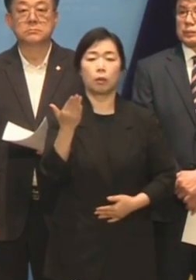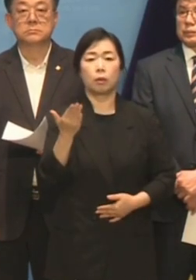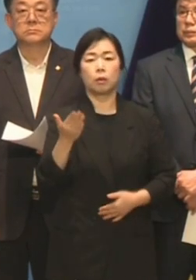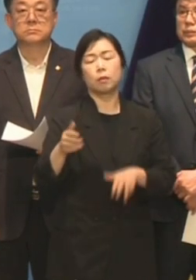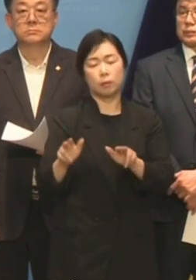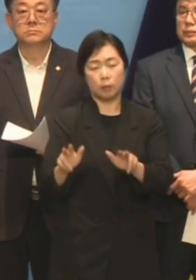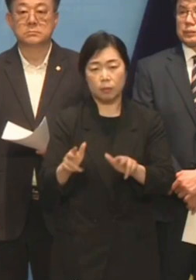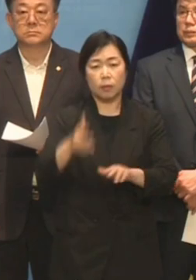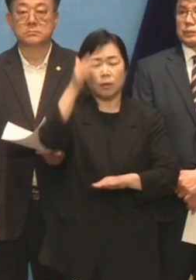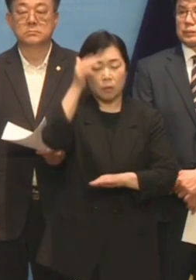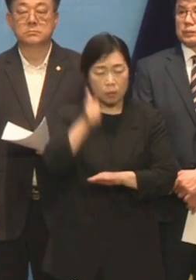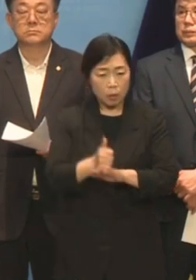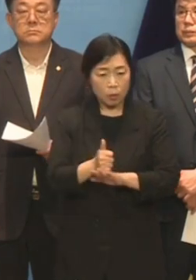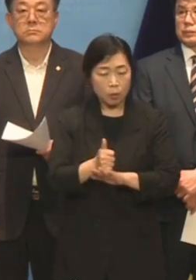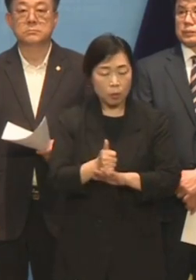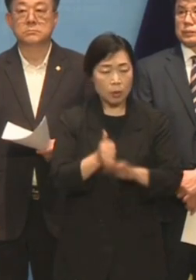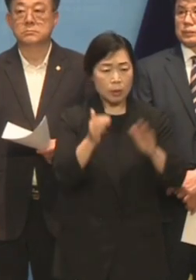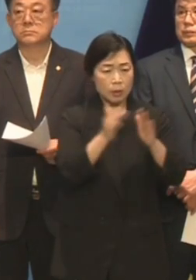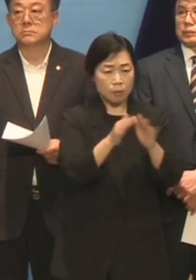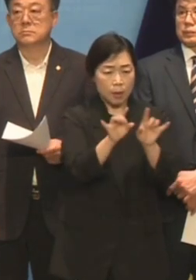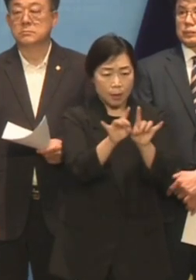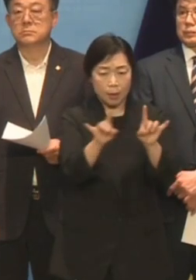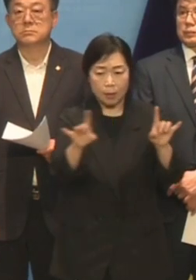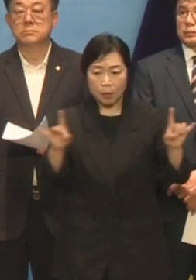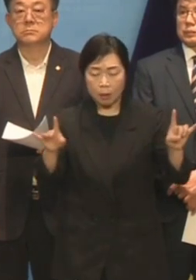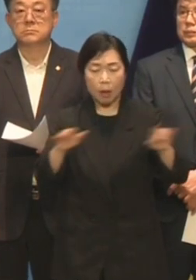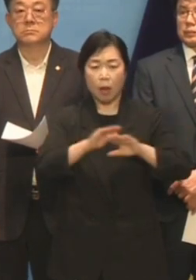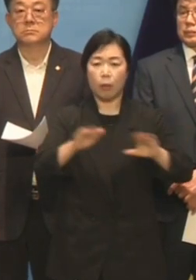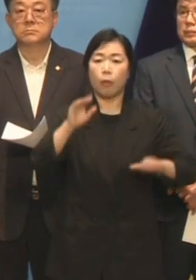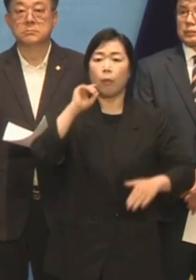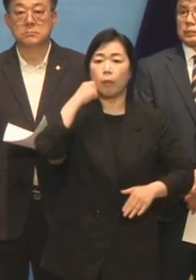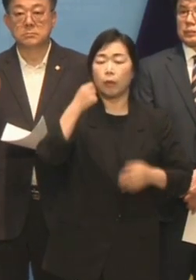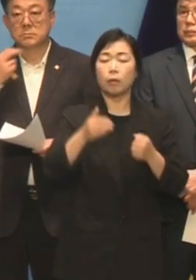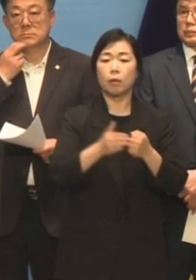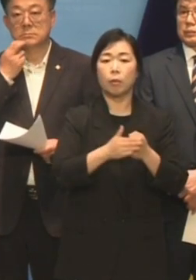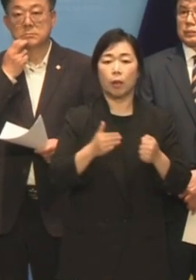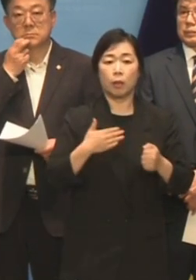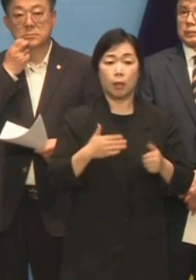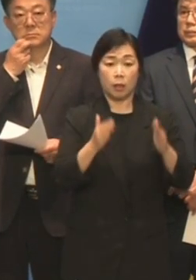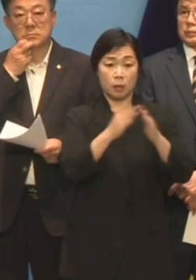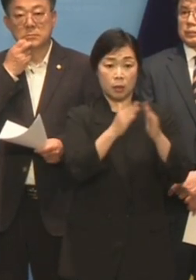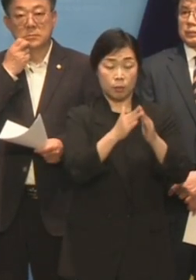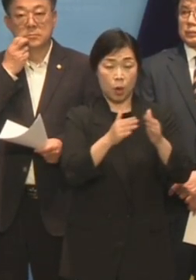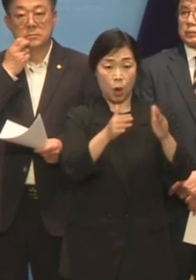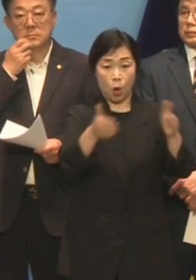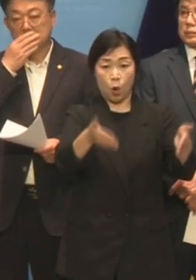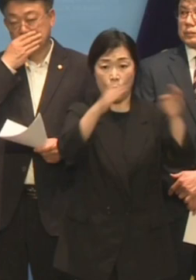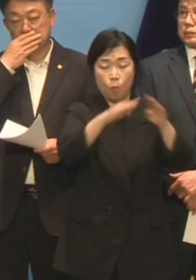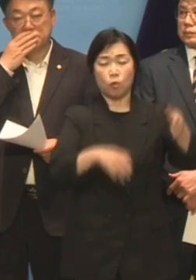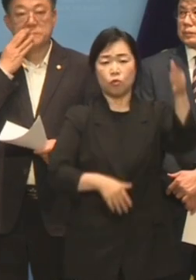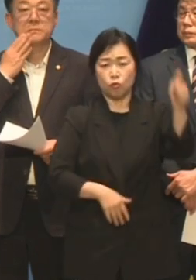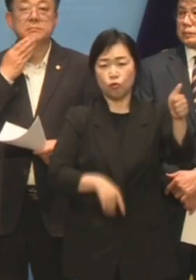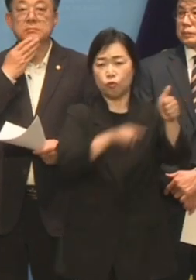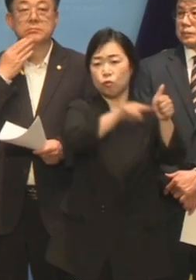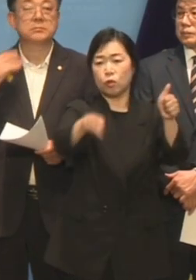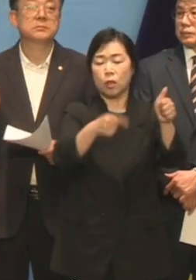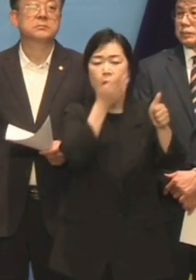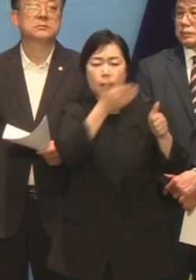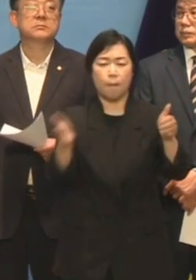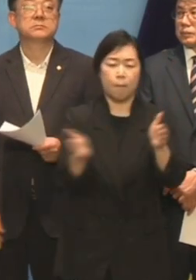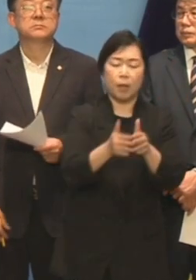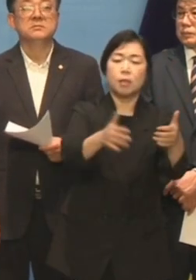있습니다. 그래서 결국 이걸 한 세대 한 세대가 해결할 수 없고 임대사업자가 400세대, 500세대를 갖고 있다면 그 400세대, 500세대를